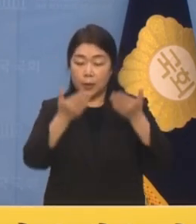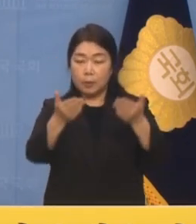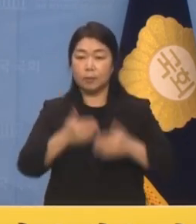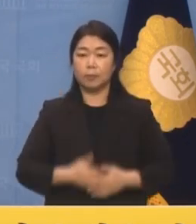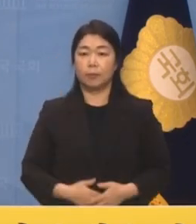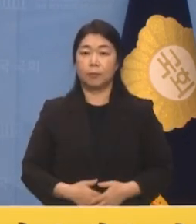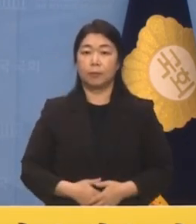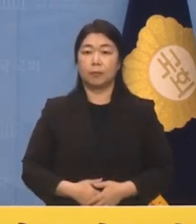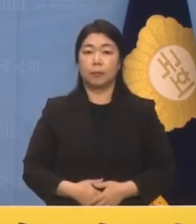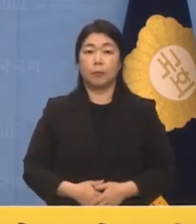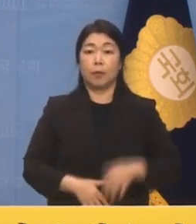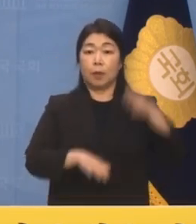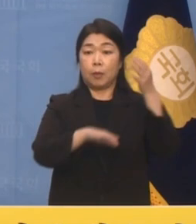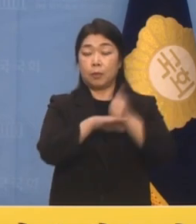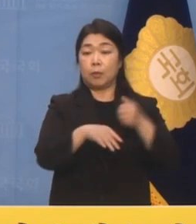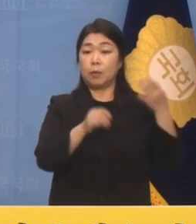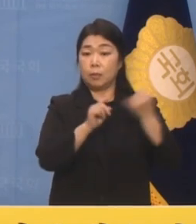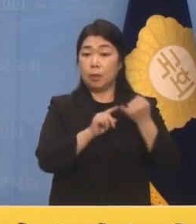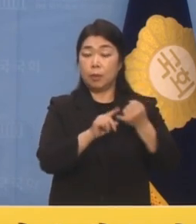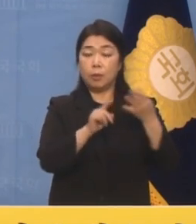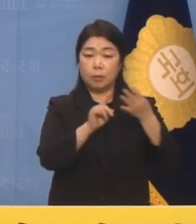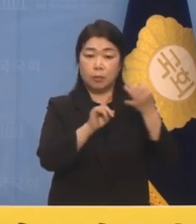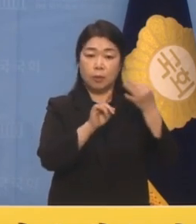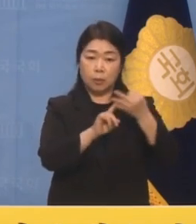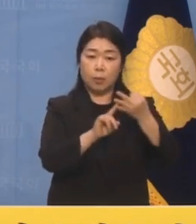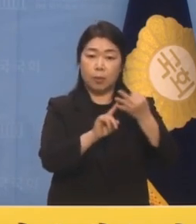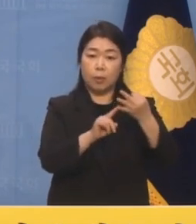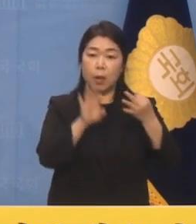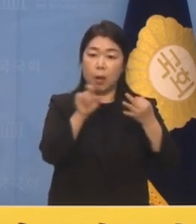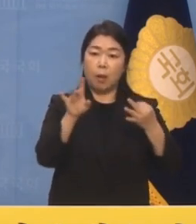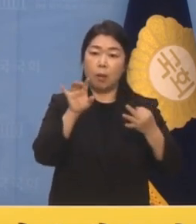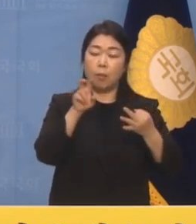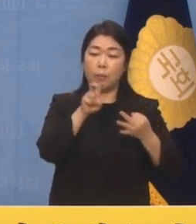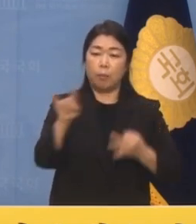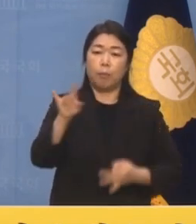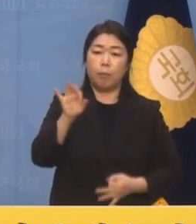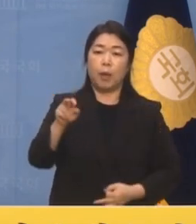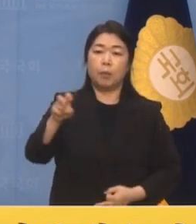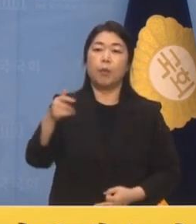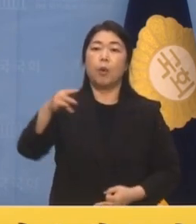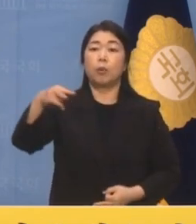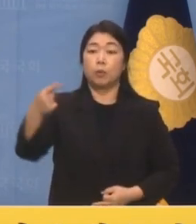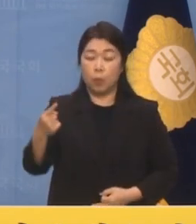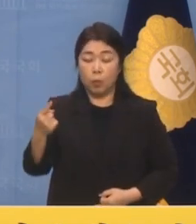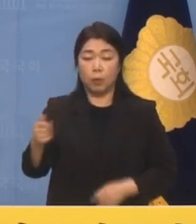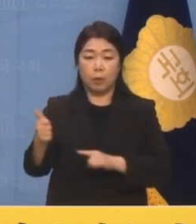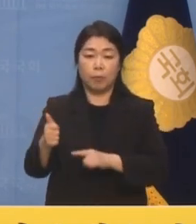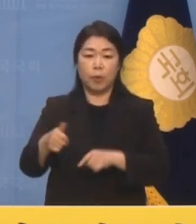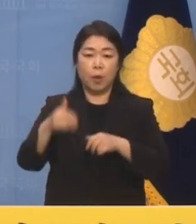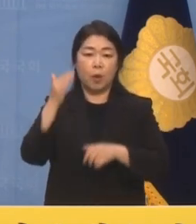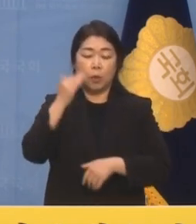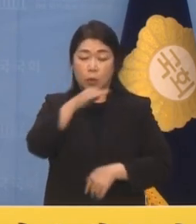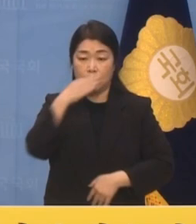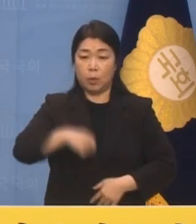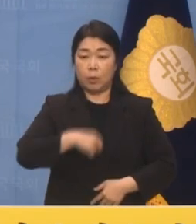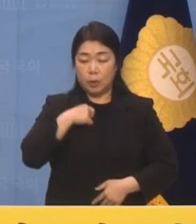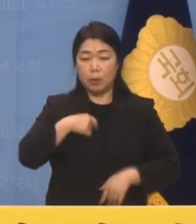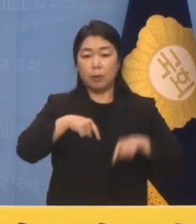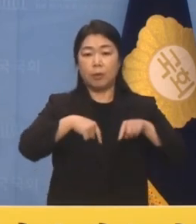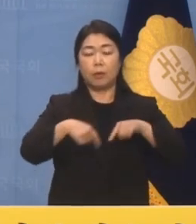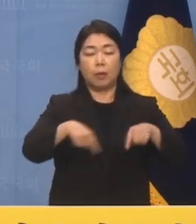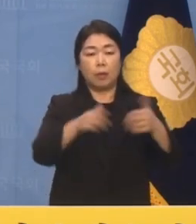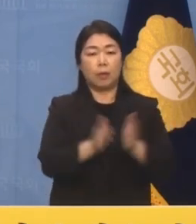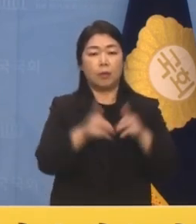것입니다. 마지막으로 비례 14번 팽명도 후보는 녹색정의당의 장애인위원장이자 오랜 기간 장애인 야학교사